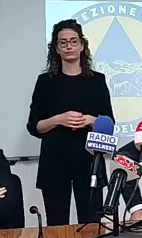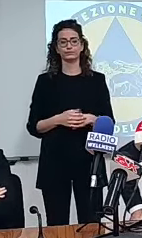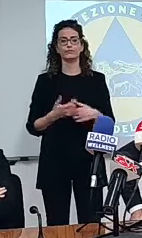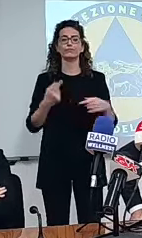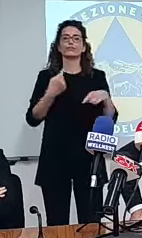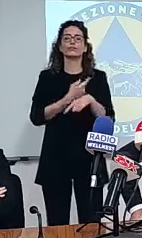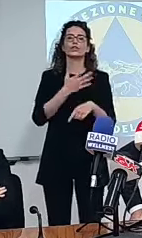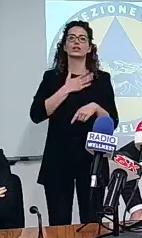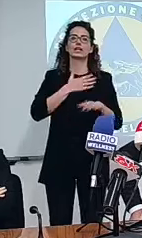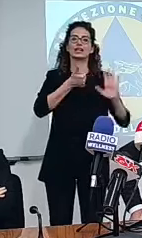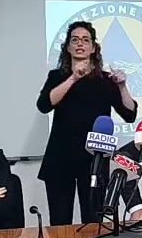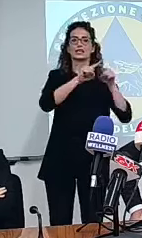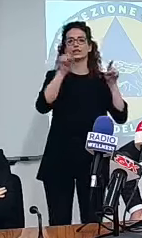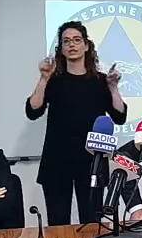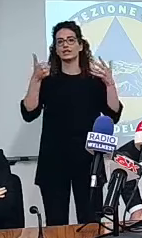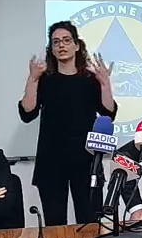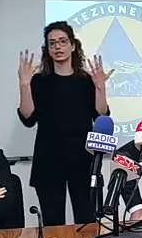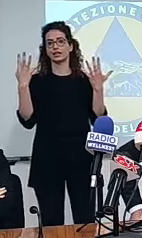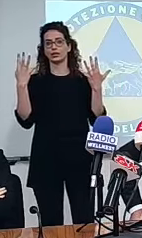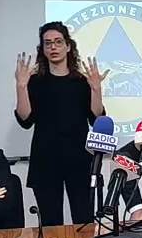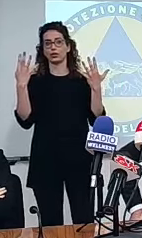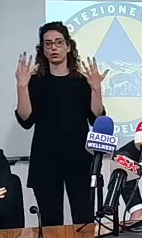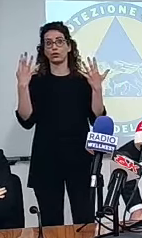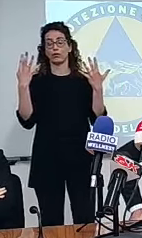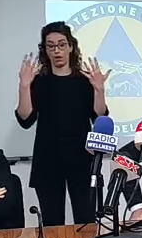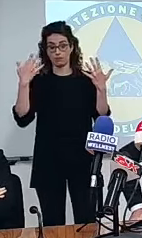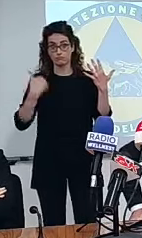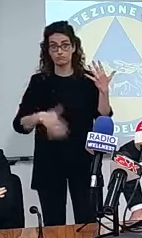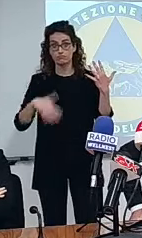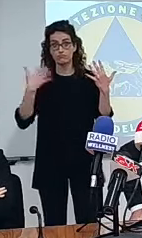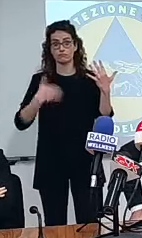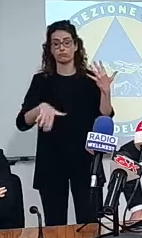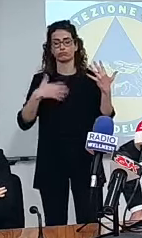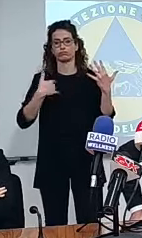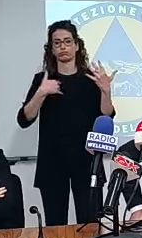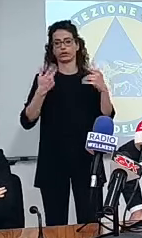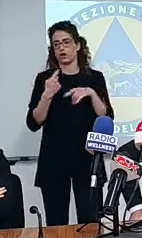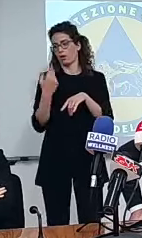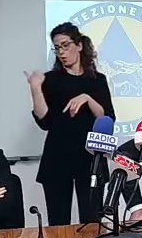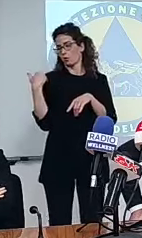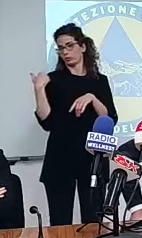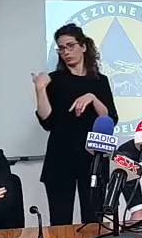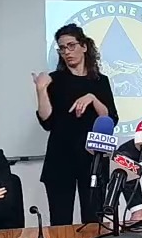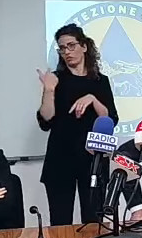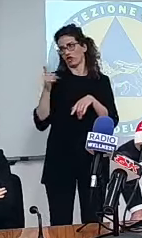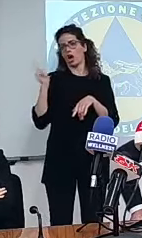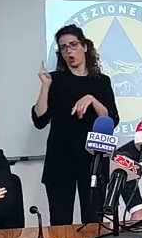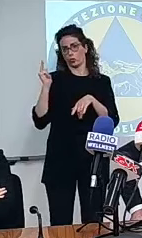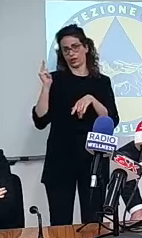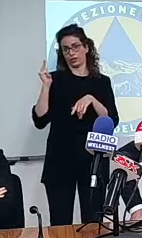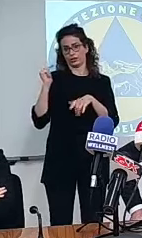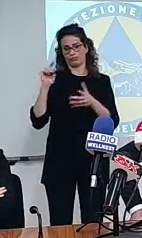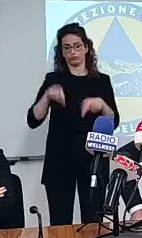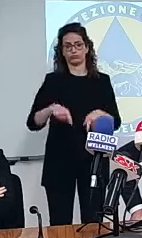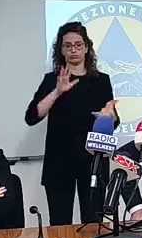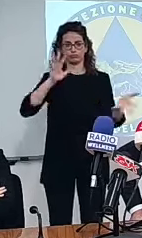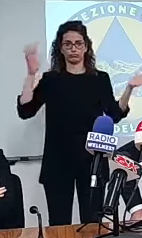Dai 60 ai 69 anni, un grande colpo di reni dall'ultima volta che ve ne ho parlato, cioè dal lunedì,